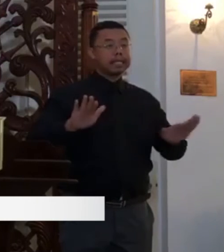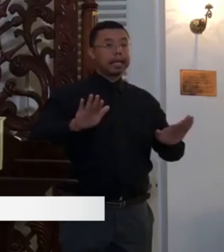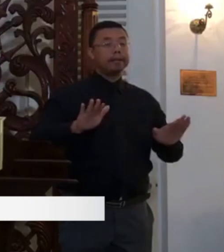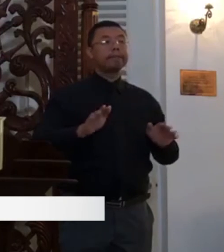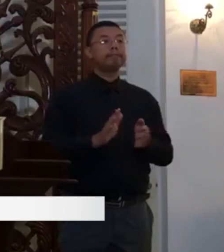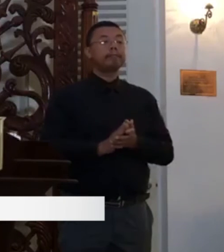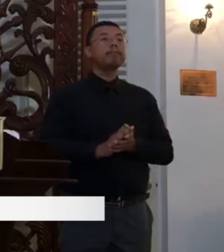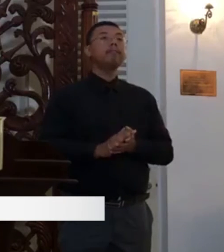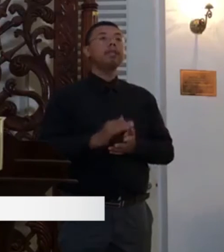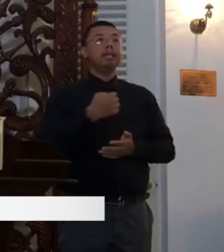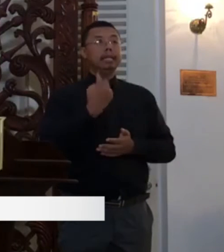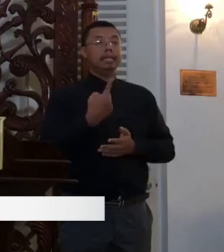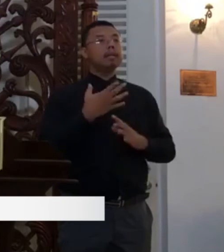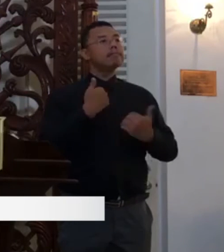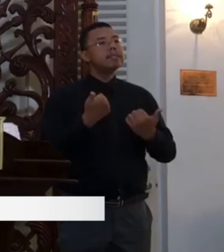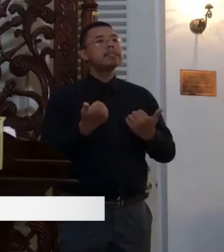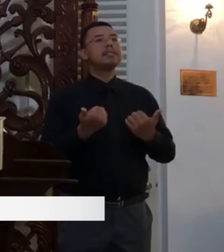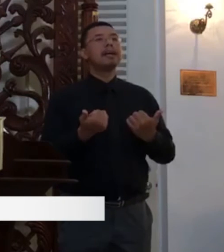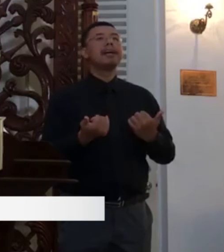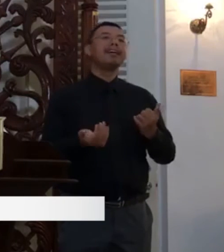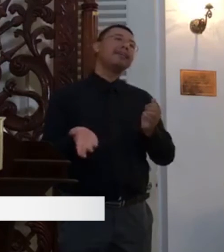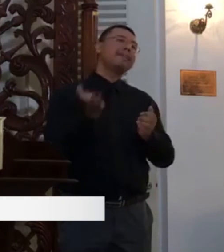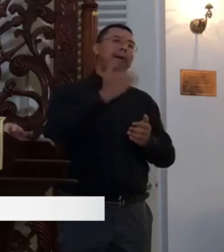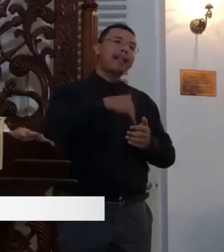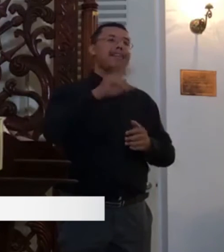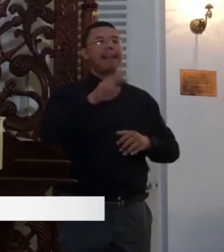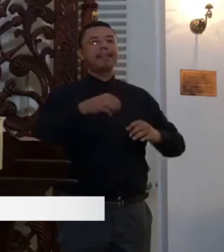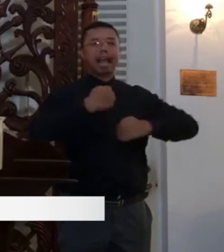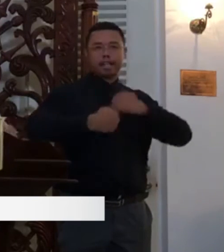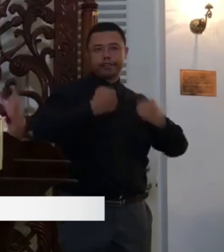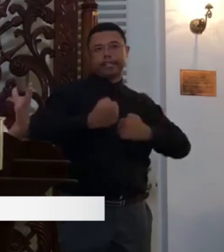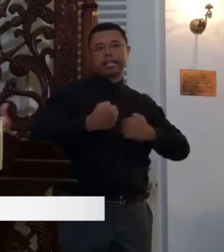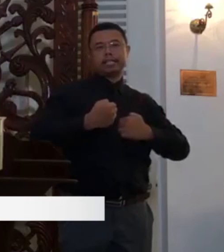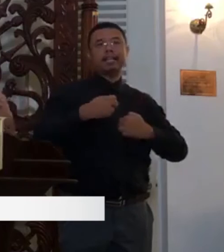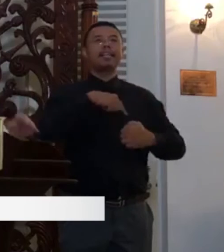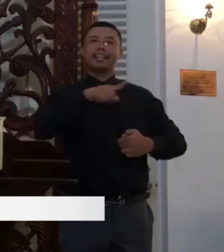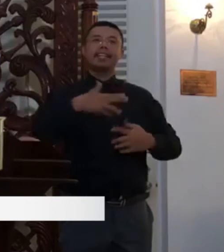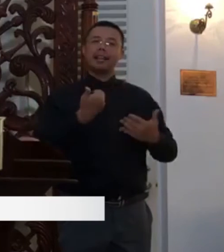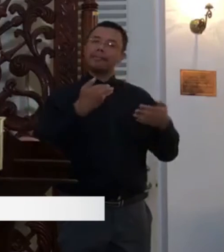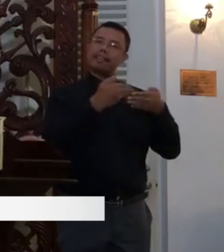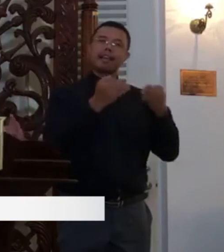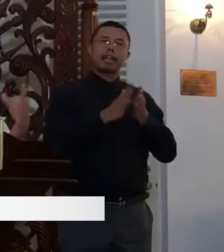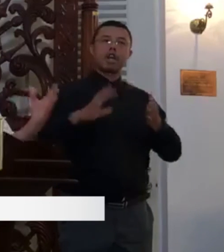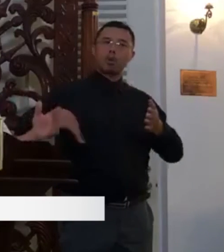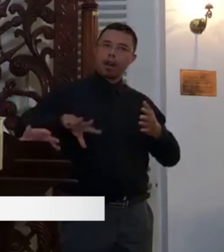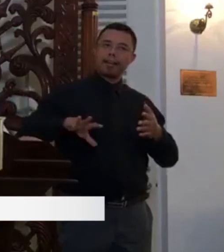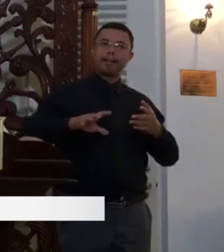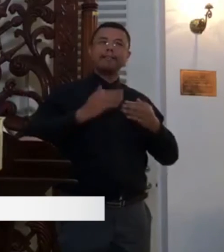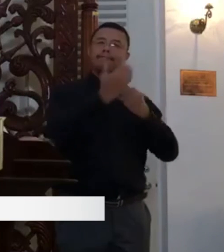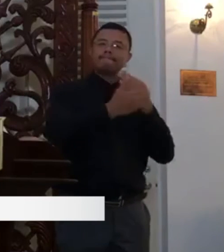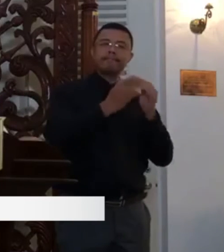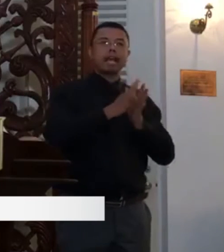maka kita akan bisa kembali beraktivitas. Dan saat itu kita sudah lebih dekat dengan keluarga, lebih dekat dengan